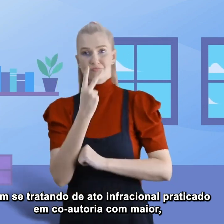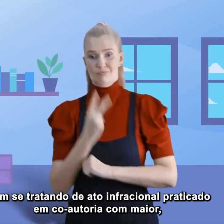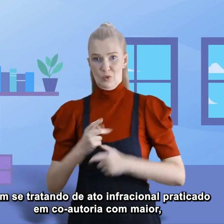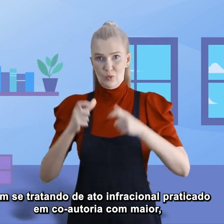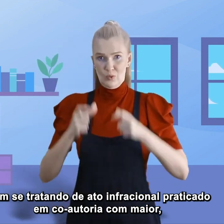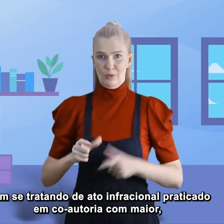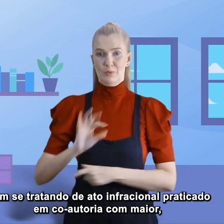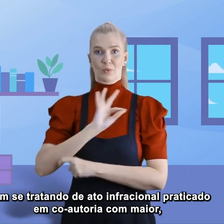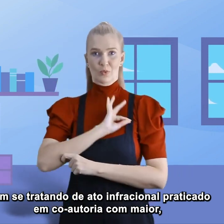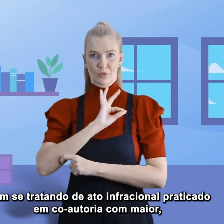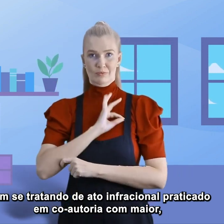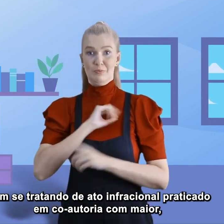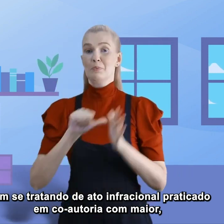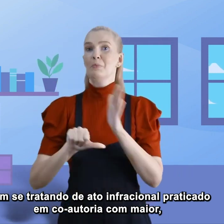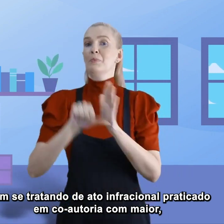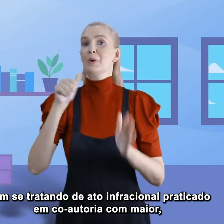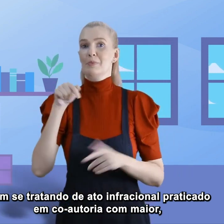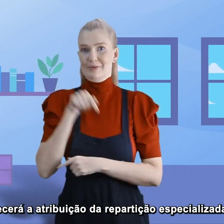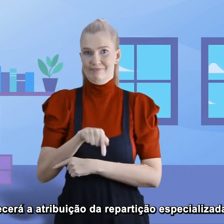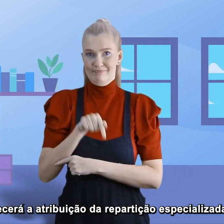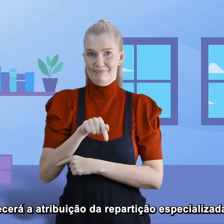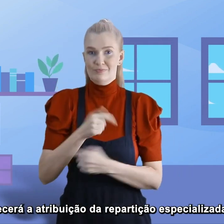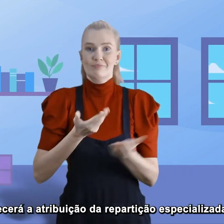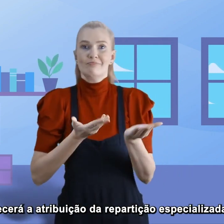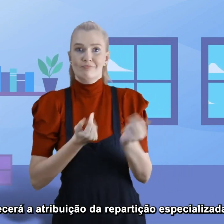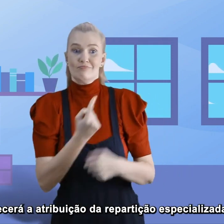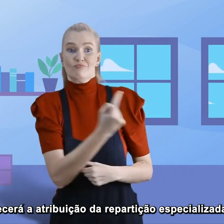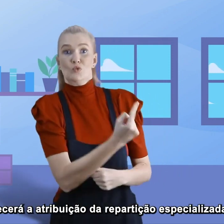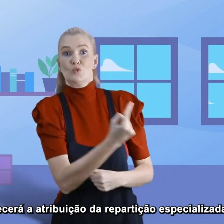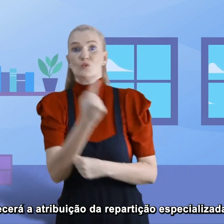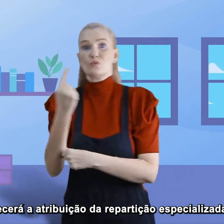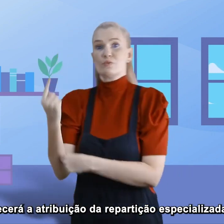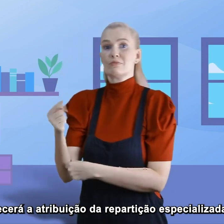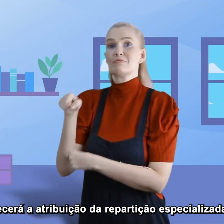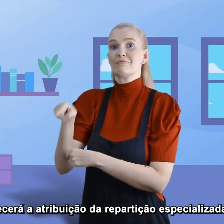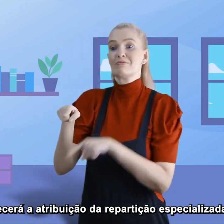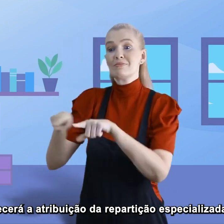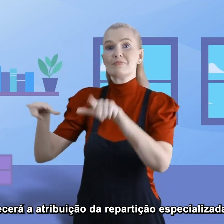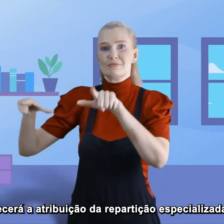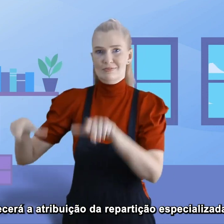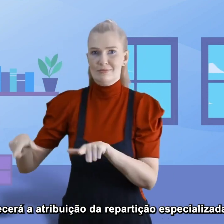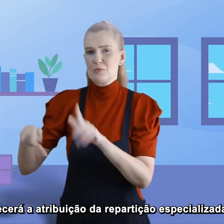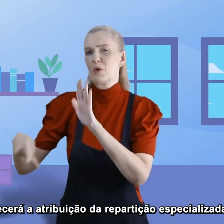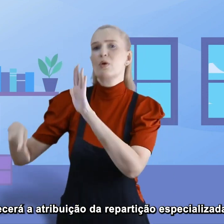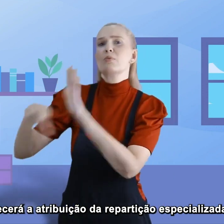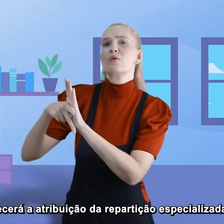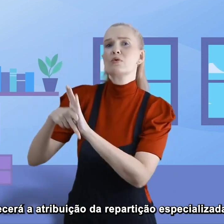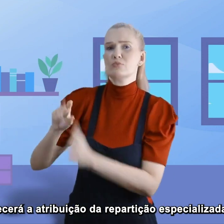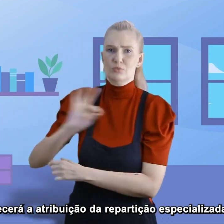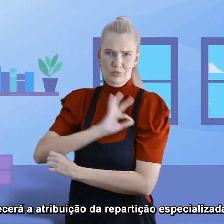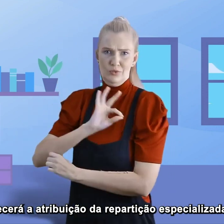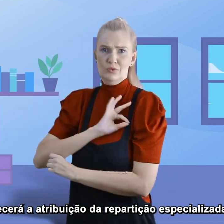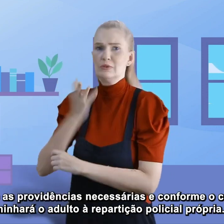em coautoria com maior, prevalecerá a atribuição da repartição especializada, que, após